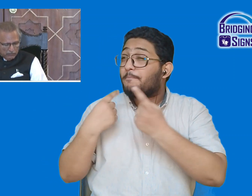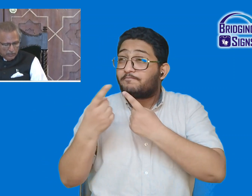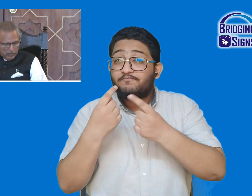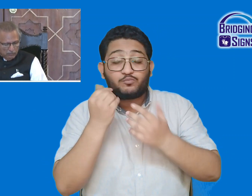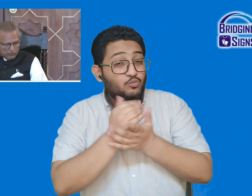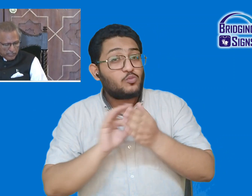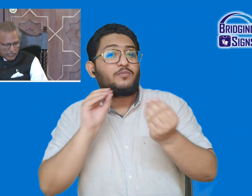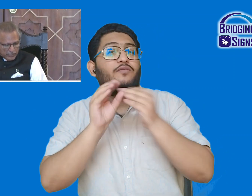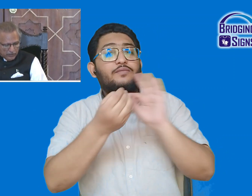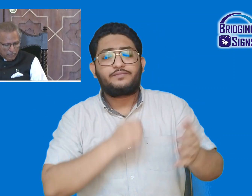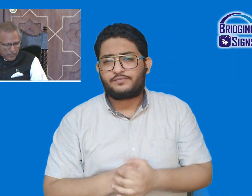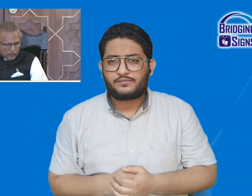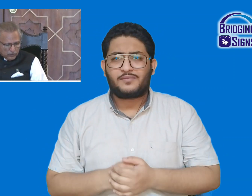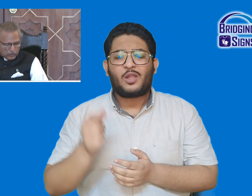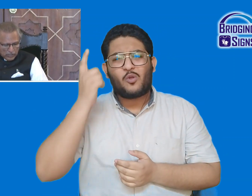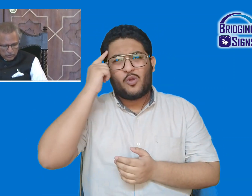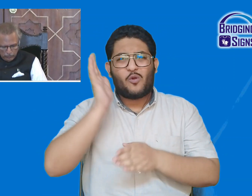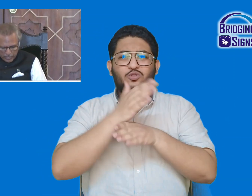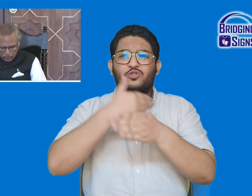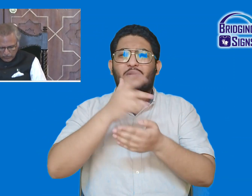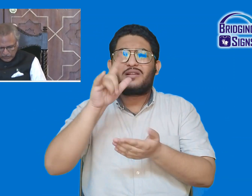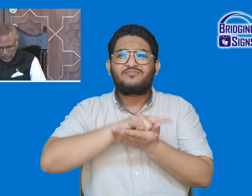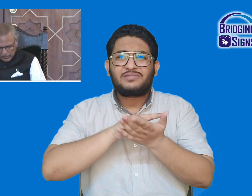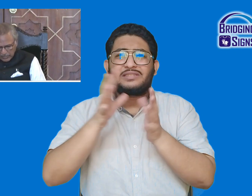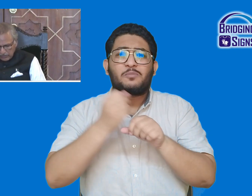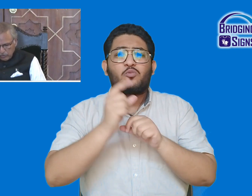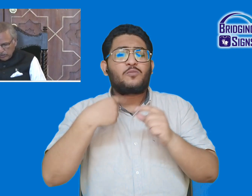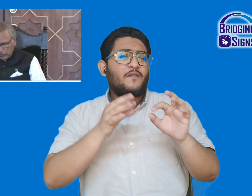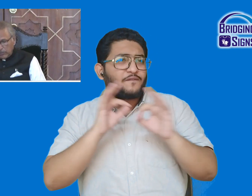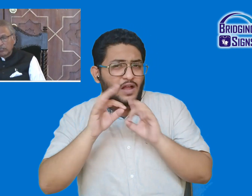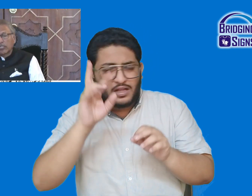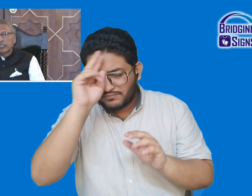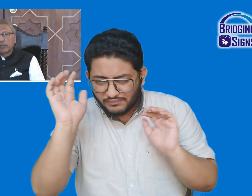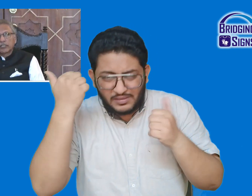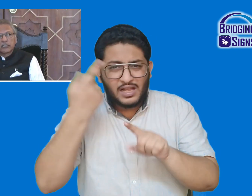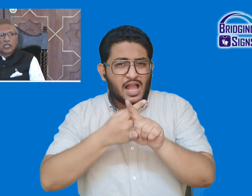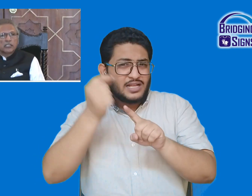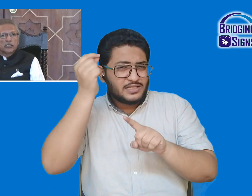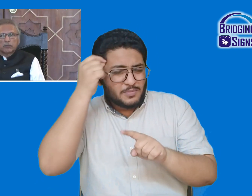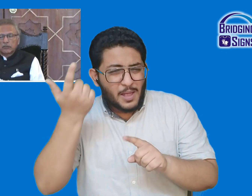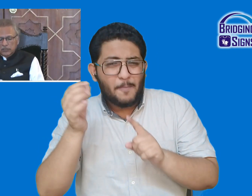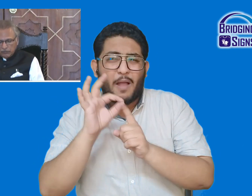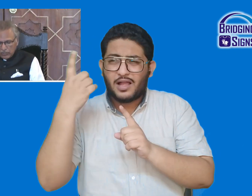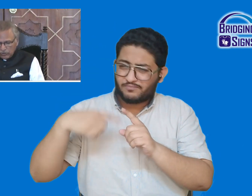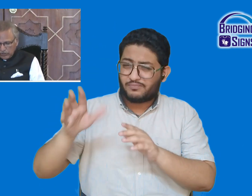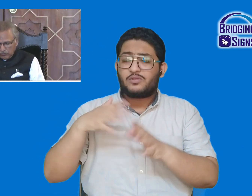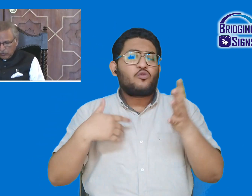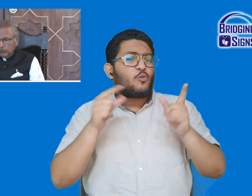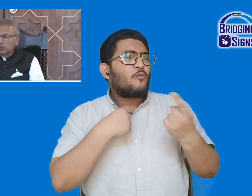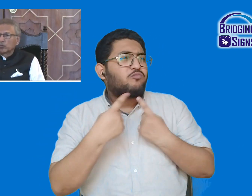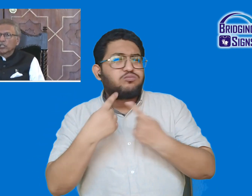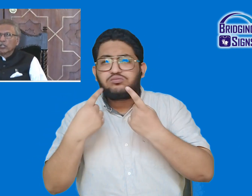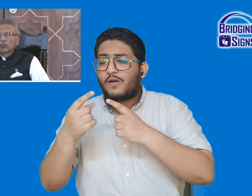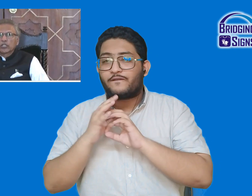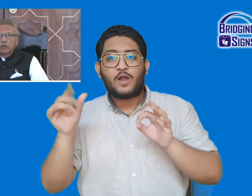سارے مشورے آ جائیں۔ تو صوبائی حکومتیں، آزاد جموں کشمیر اور گلگت بلتستان، ان سب جگہوں سے جو